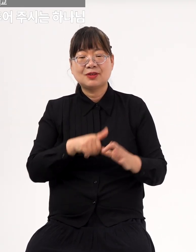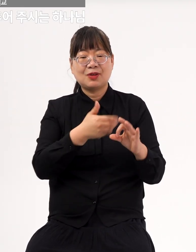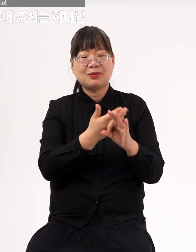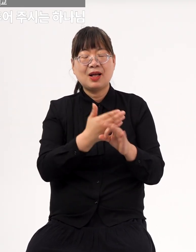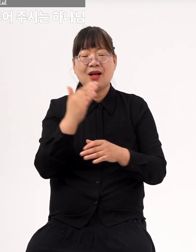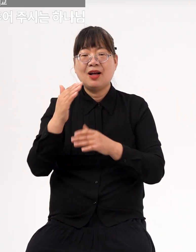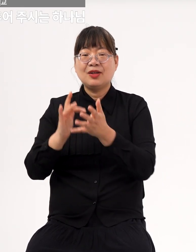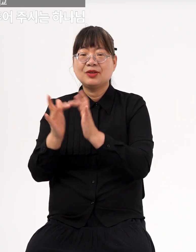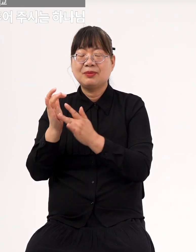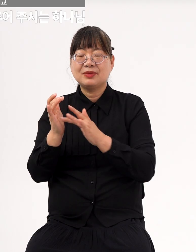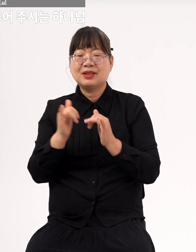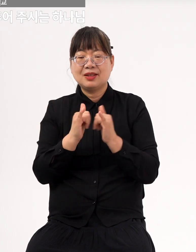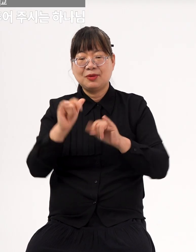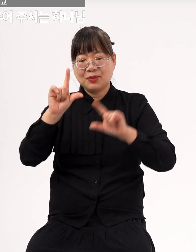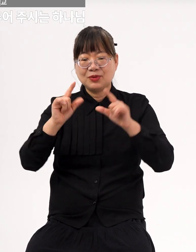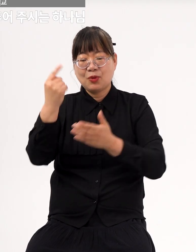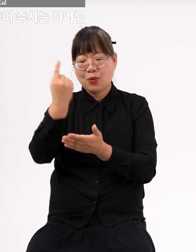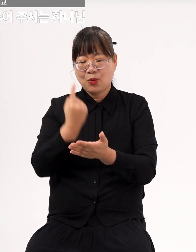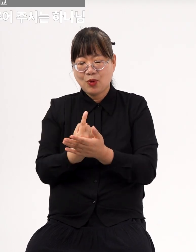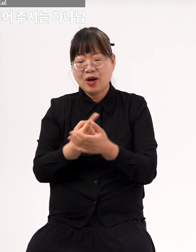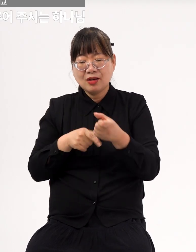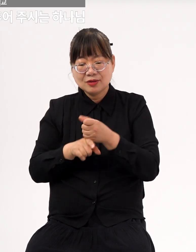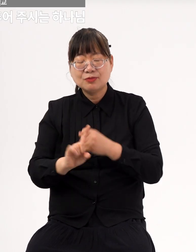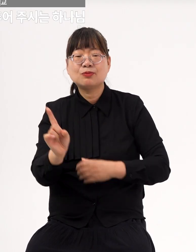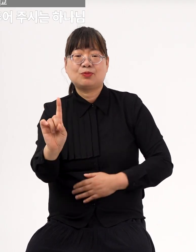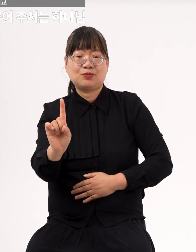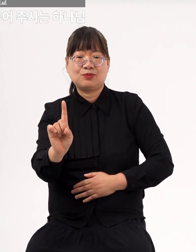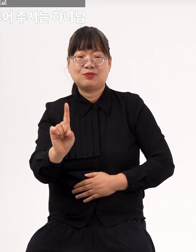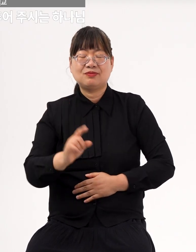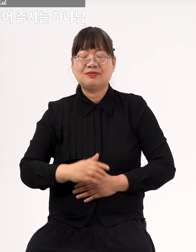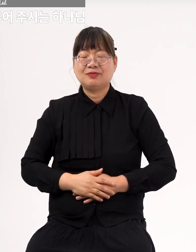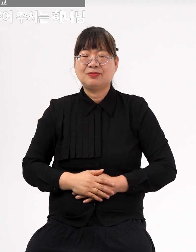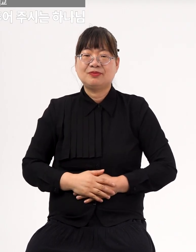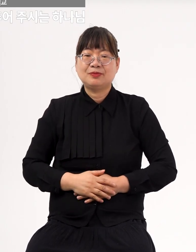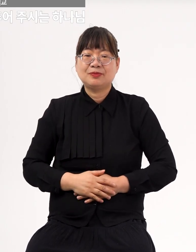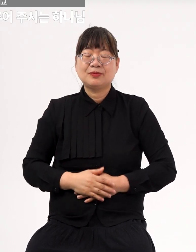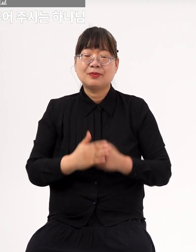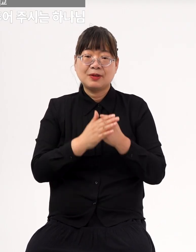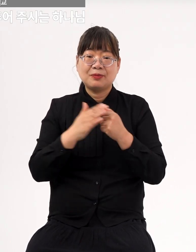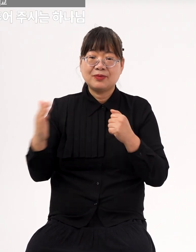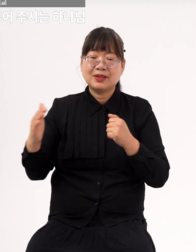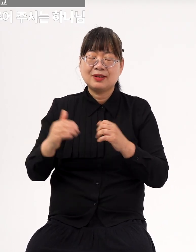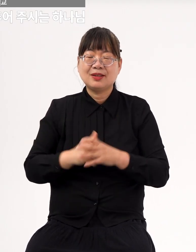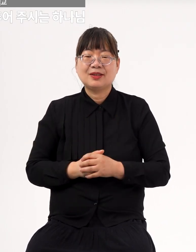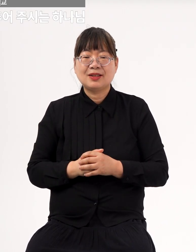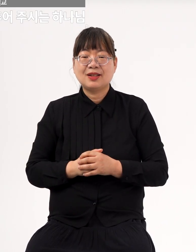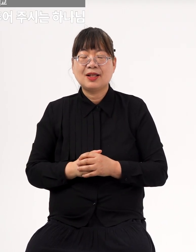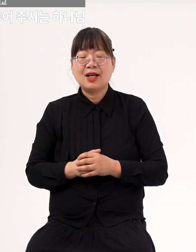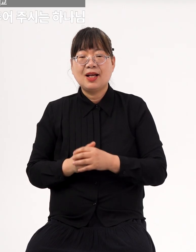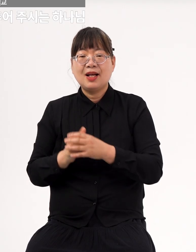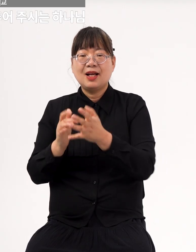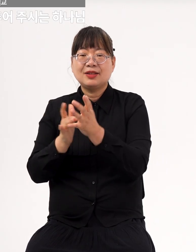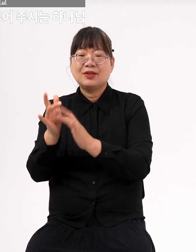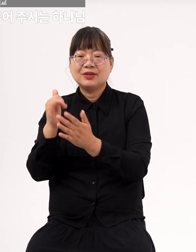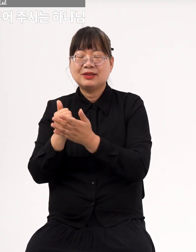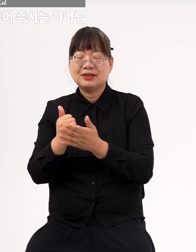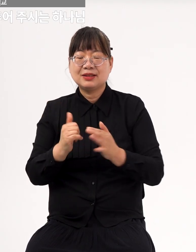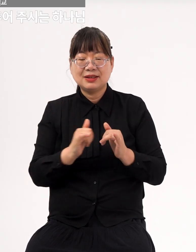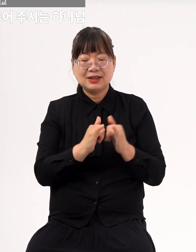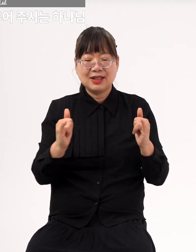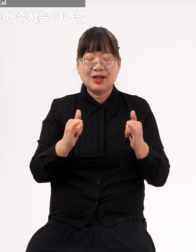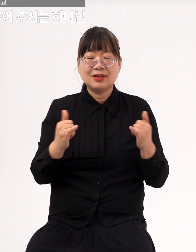예수님이 육신의 몸을 입고 이 땅에 내려오셨습니까? 그러니까 성육신의 신학을 통해서